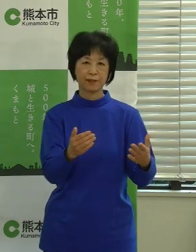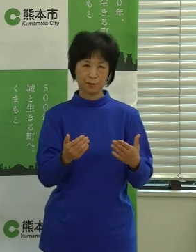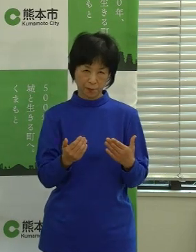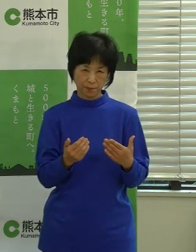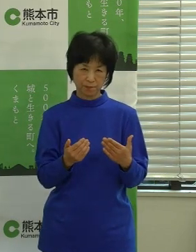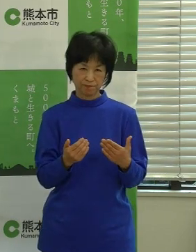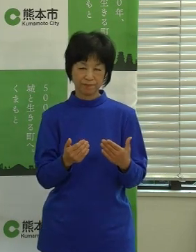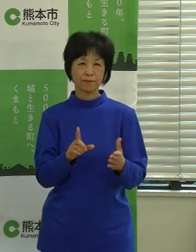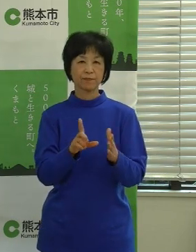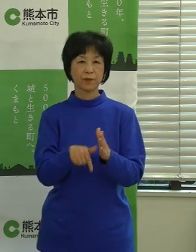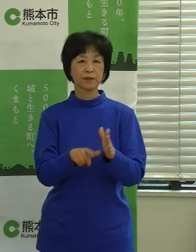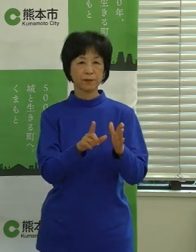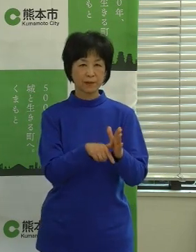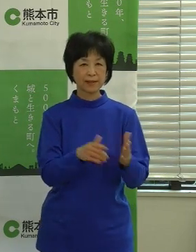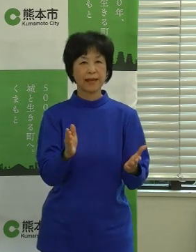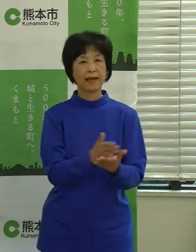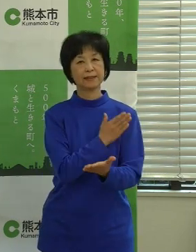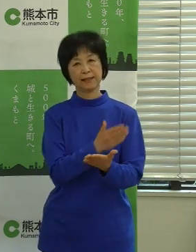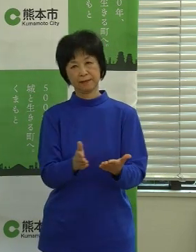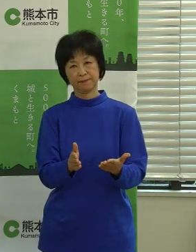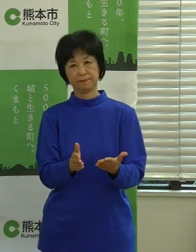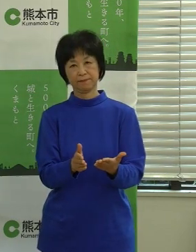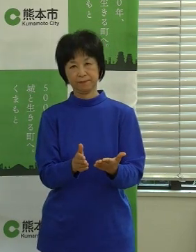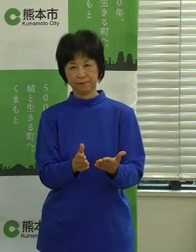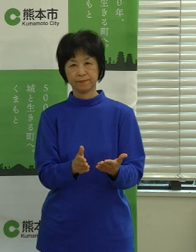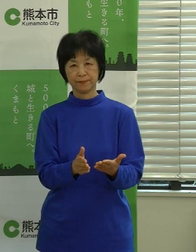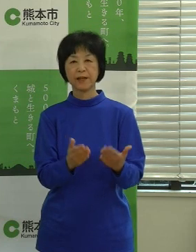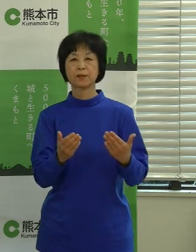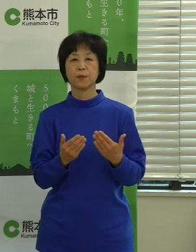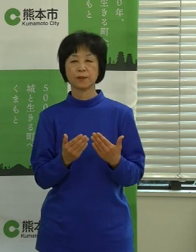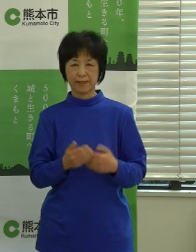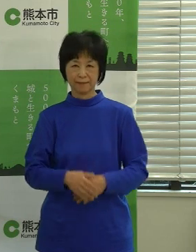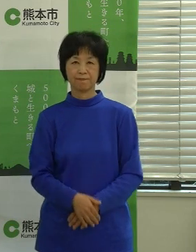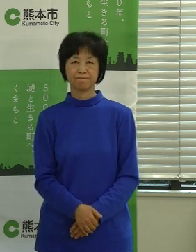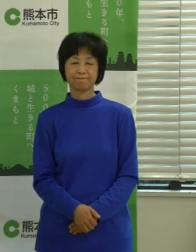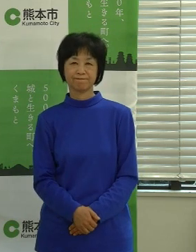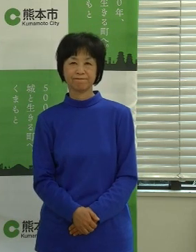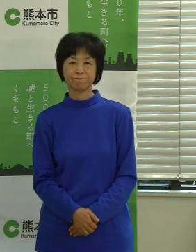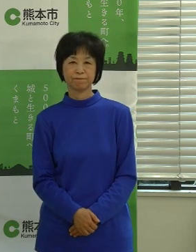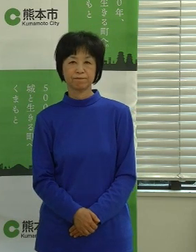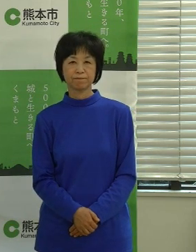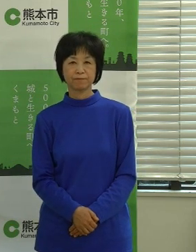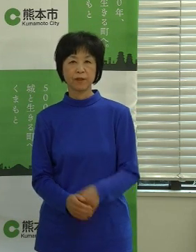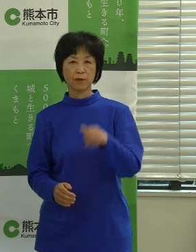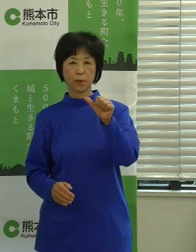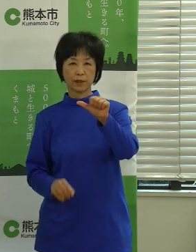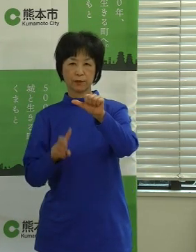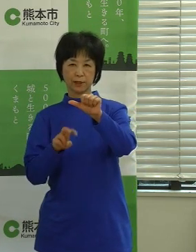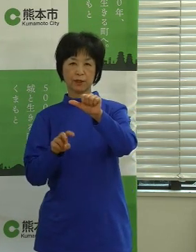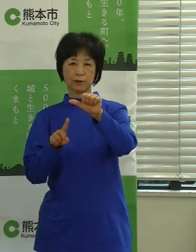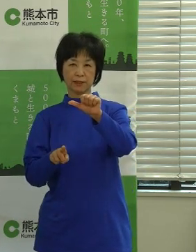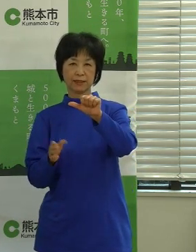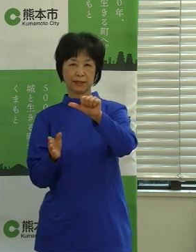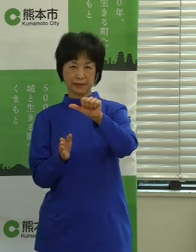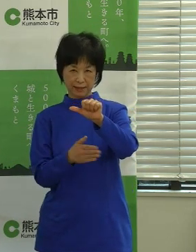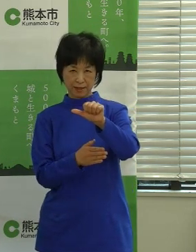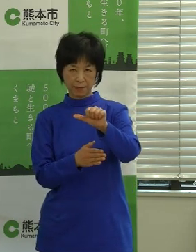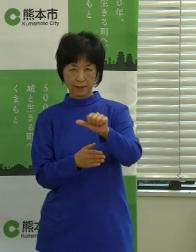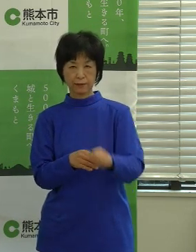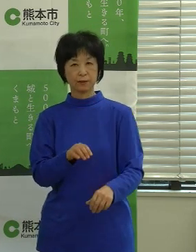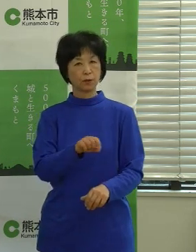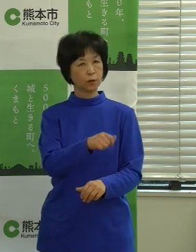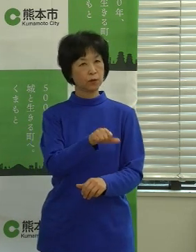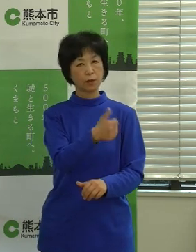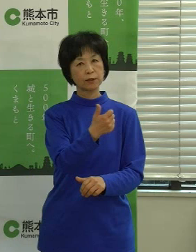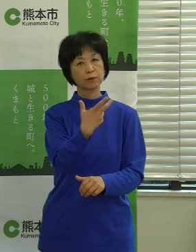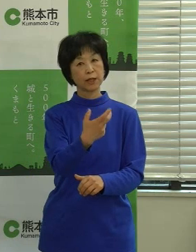まえて判断すると。ですから今回の施設21日以降ということで今お示ししている574の施設